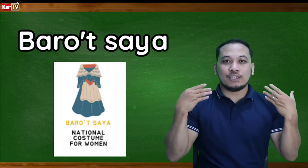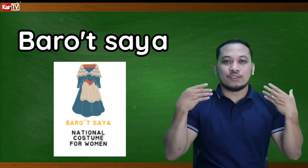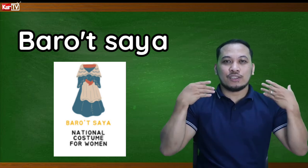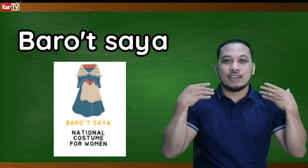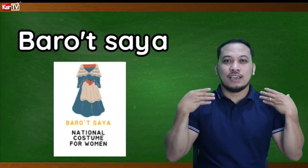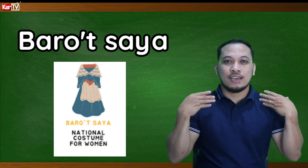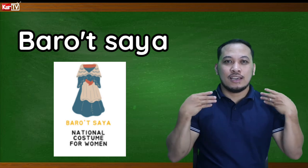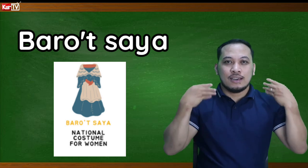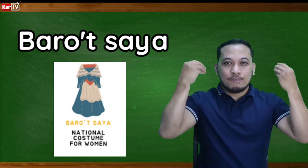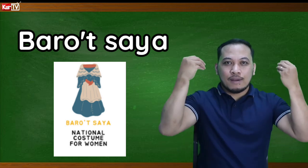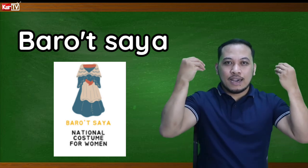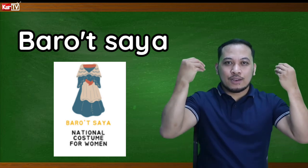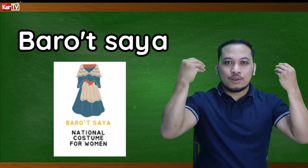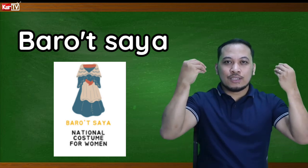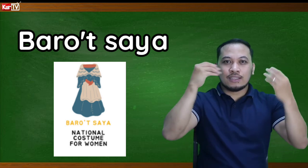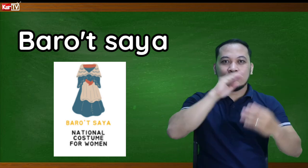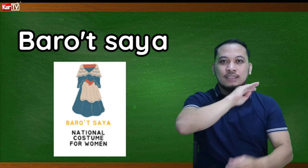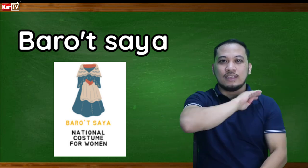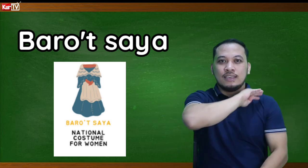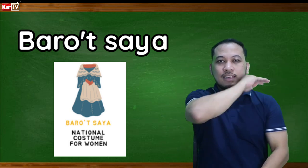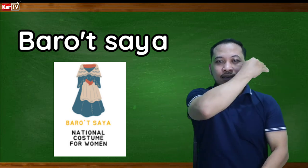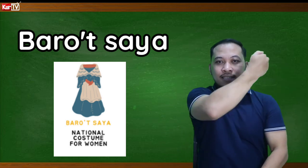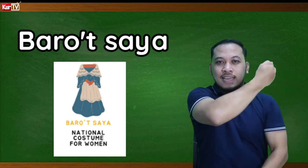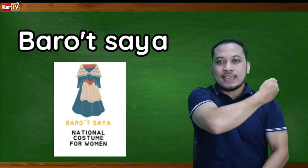yon. Barot saya.